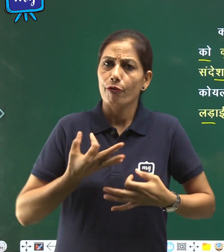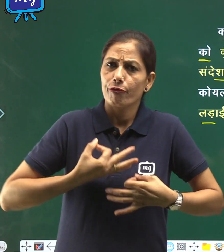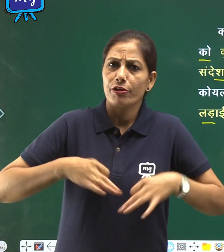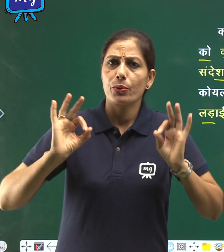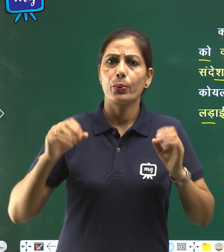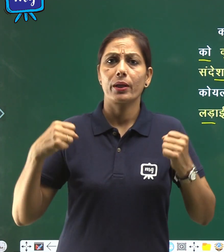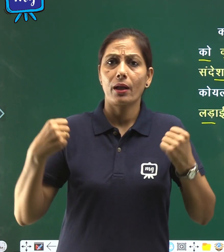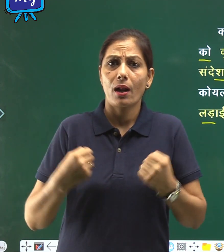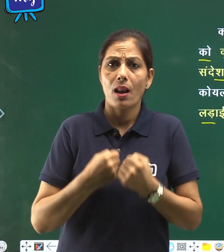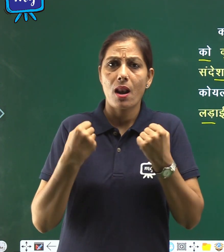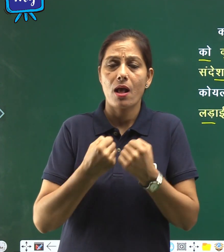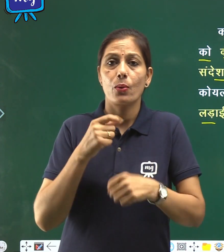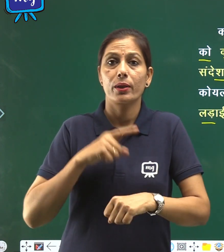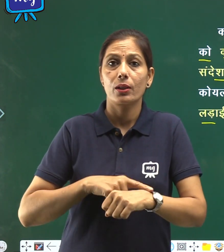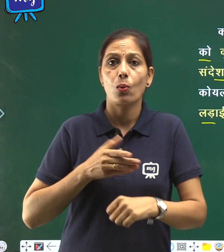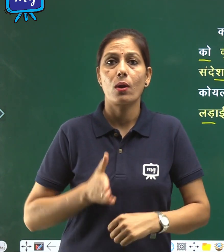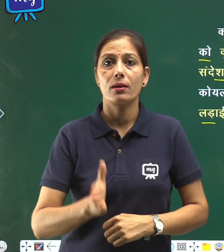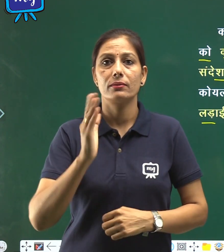स्वतंत्रता संग्राम के दौरान